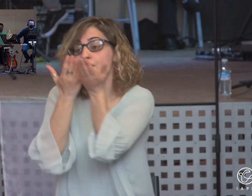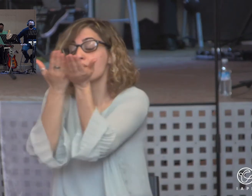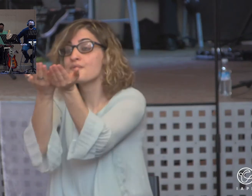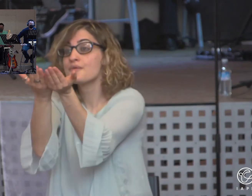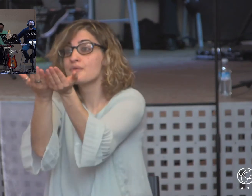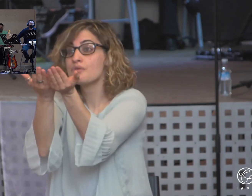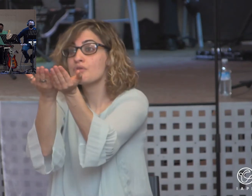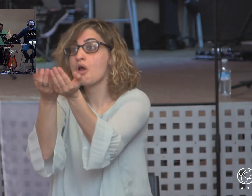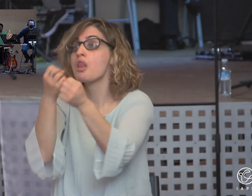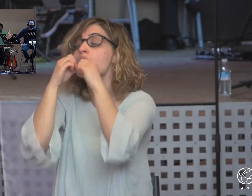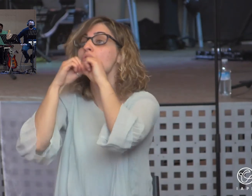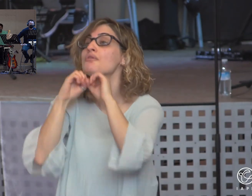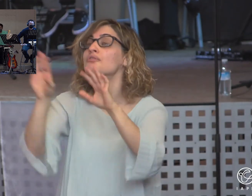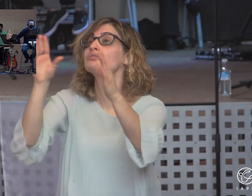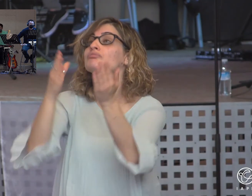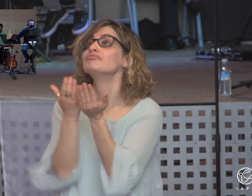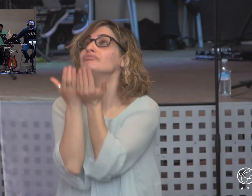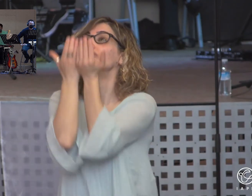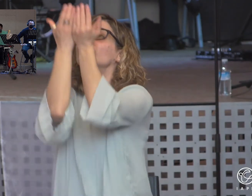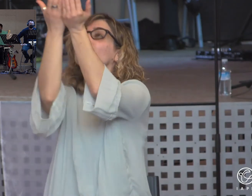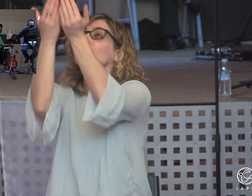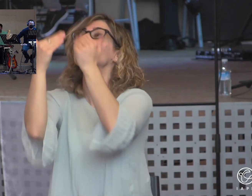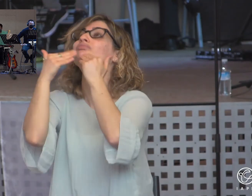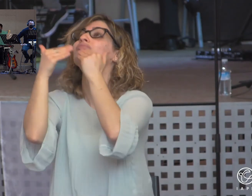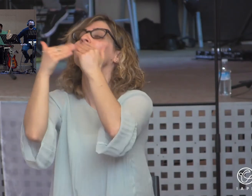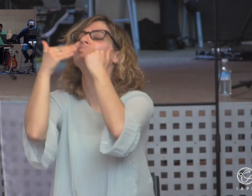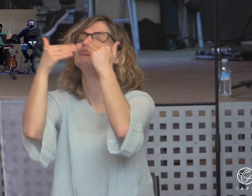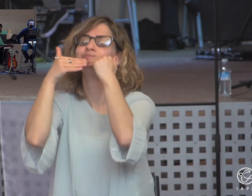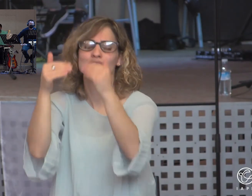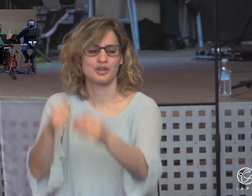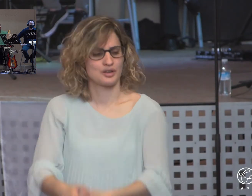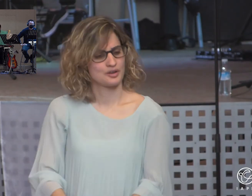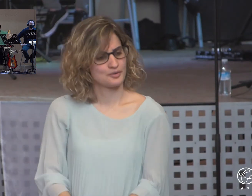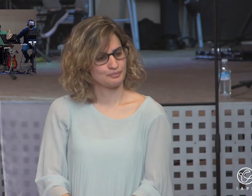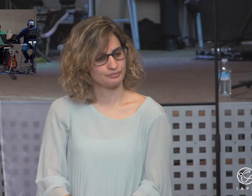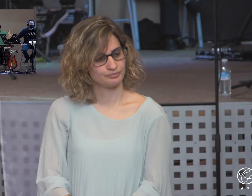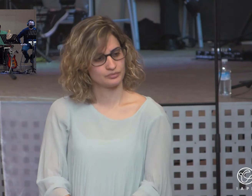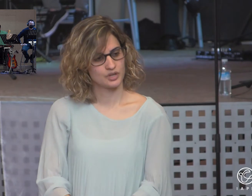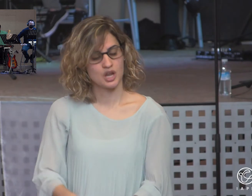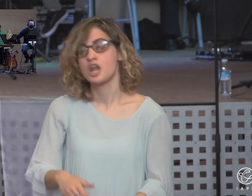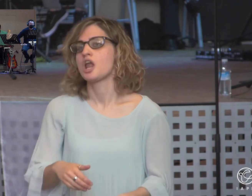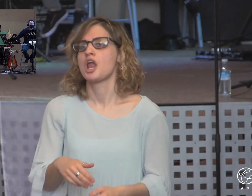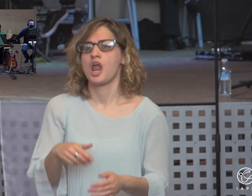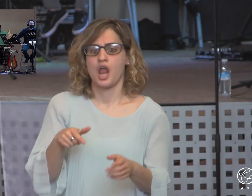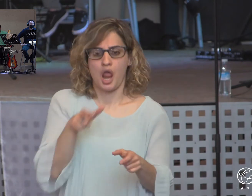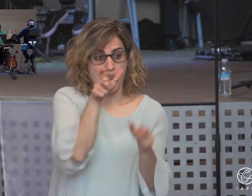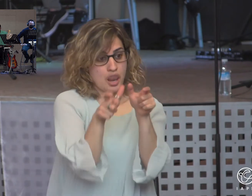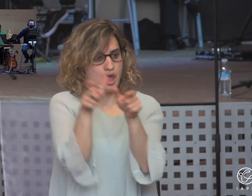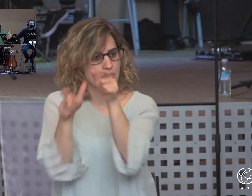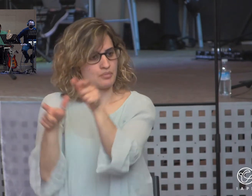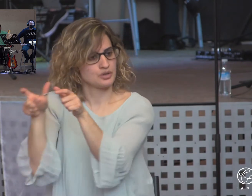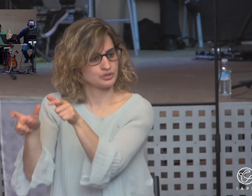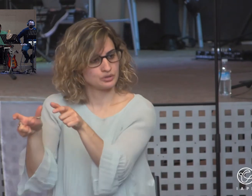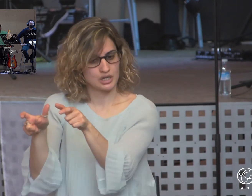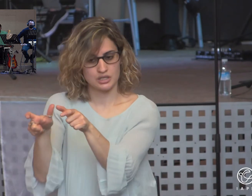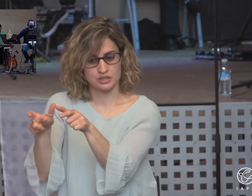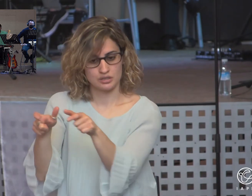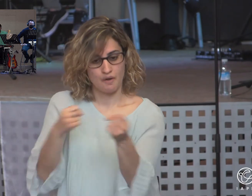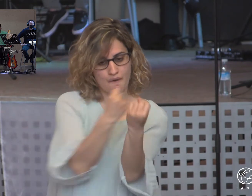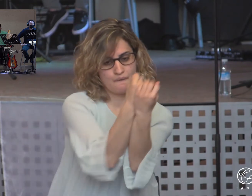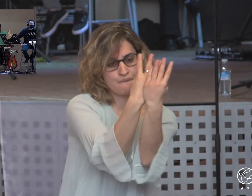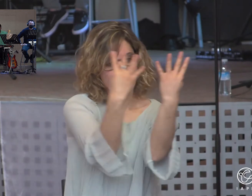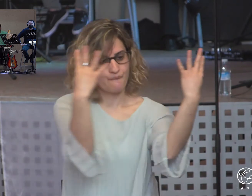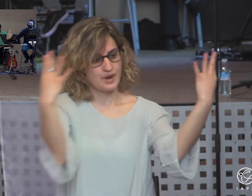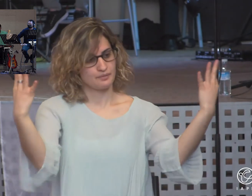a Dios. Y dice que se recostó la gente y los dieron de comer.